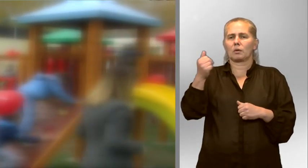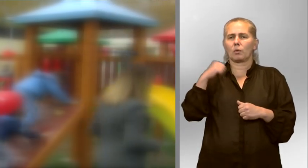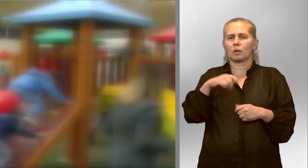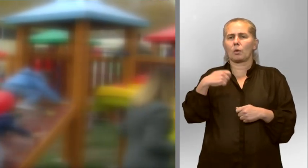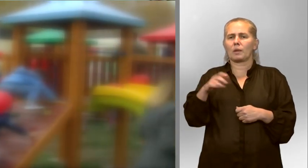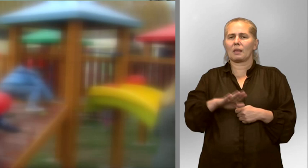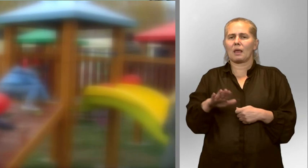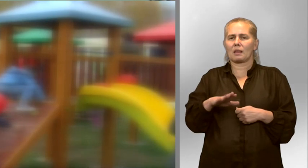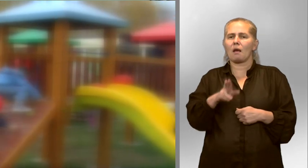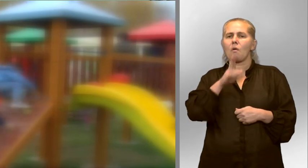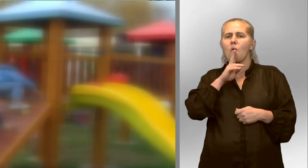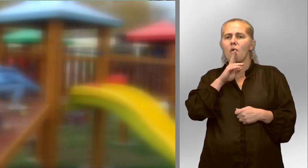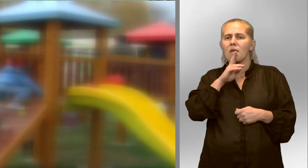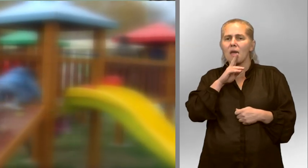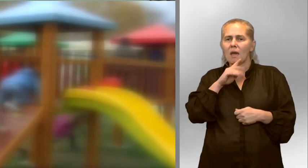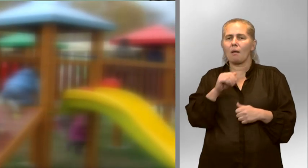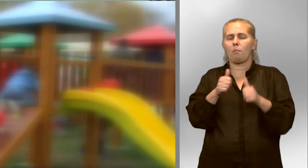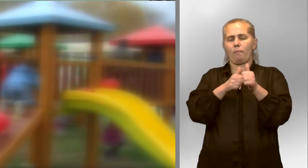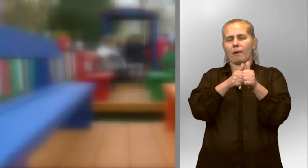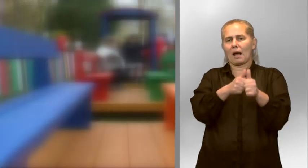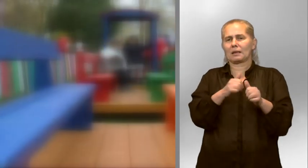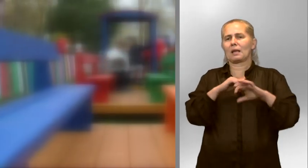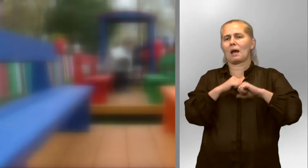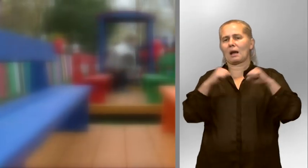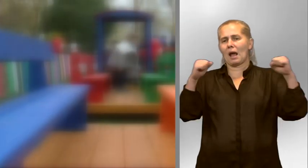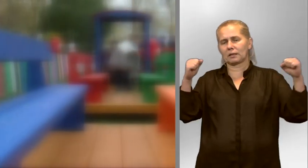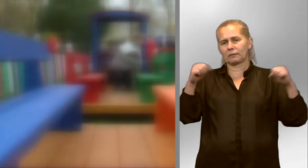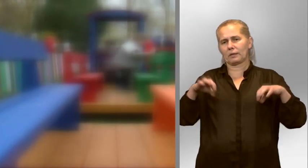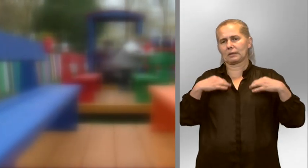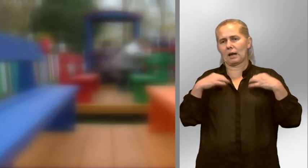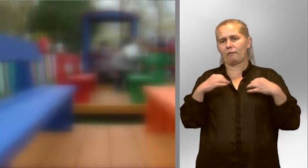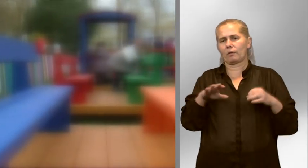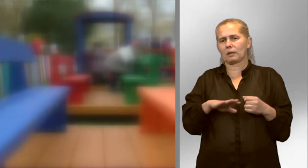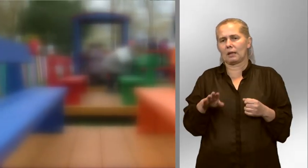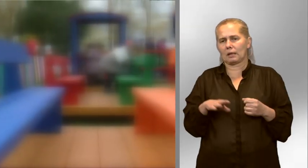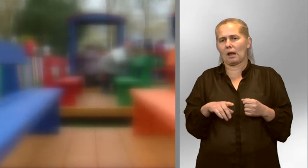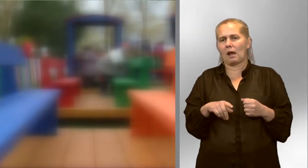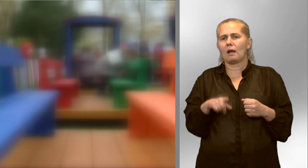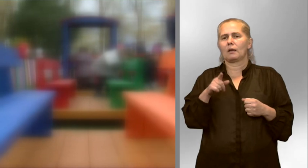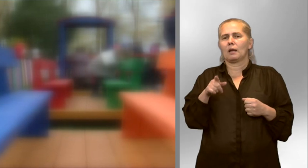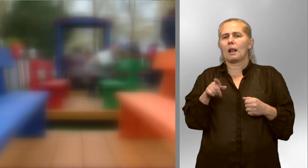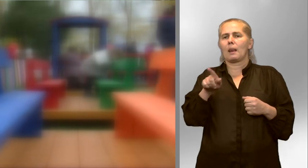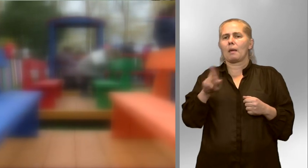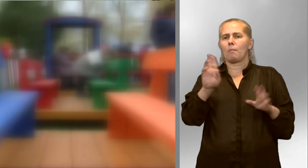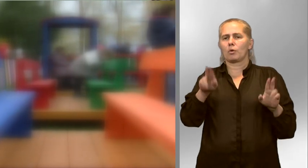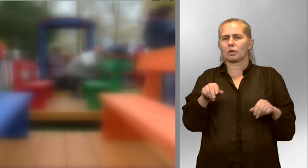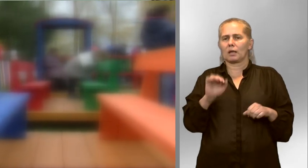dete koje gotovo prati razvoj zdravog deteta. Vi čak ne možete